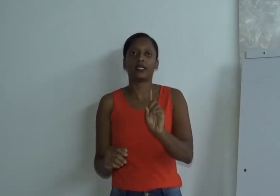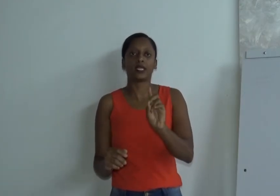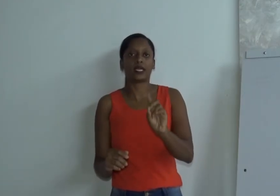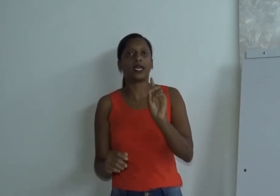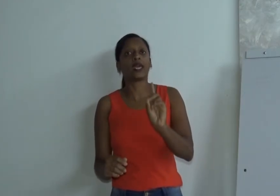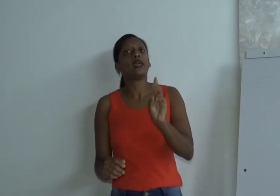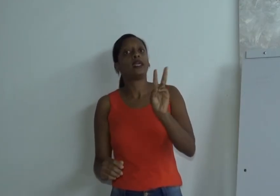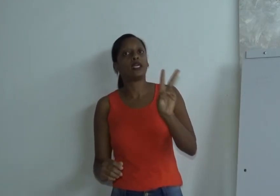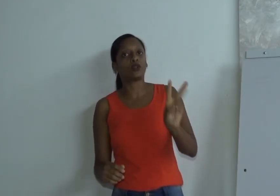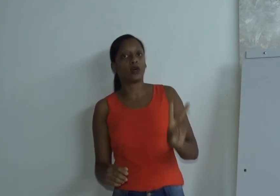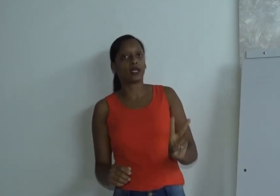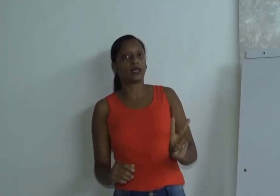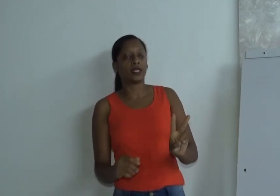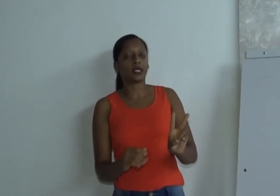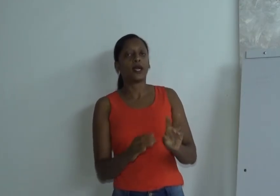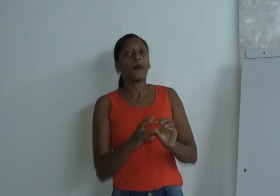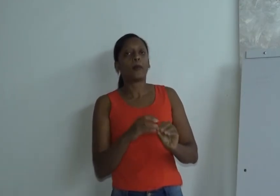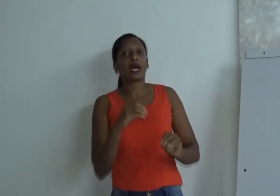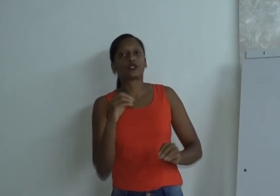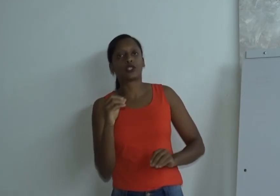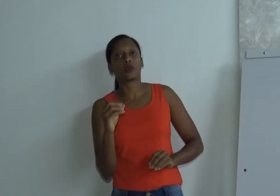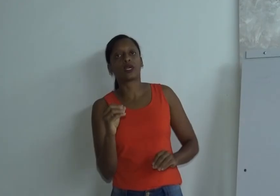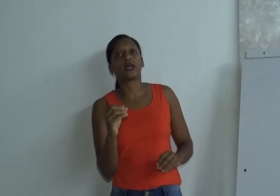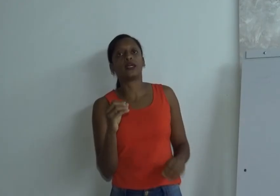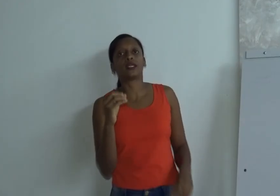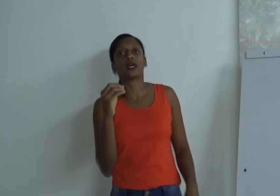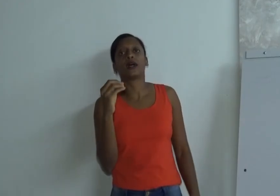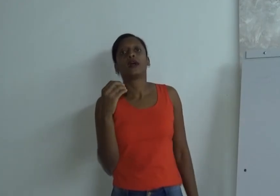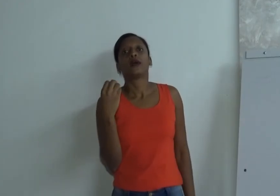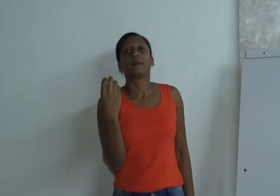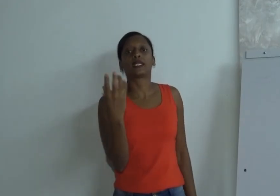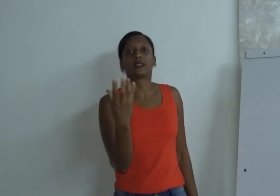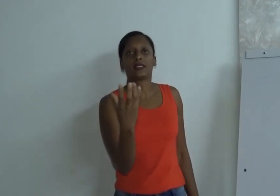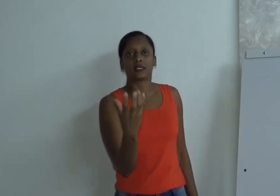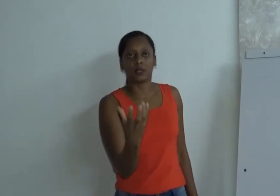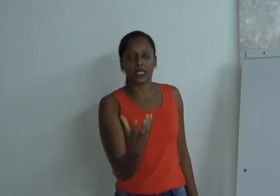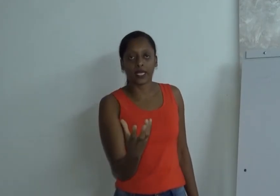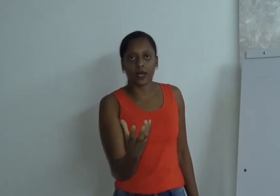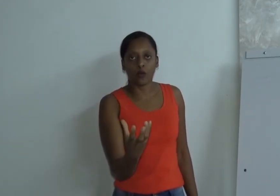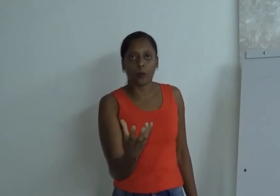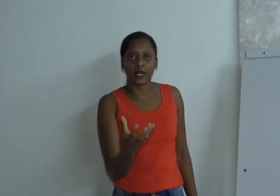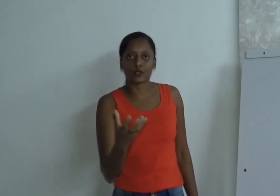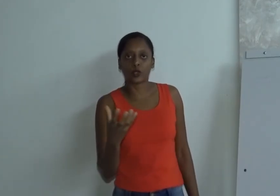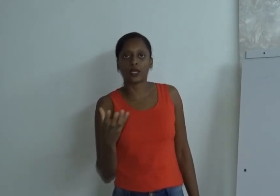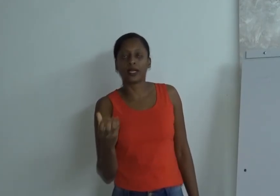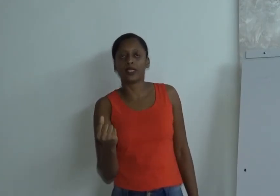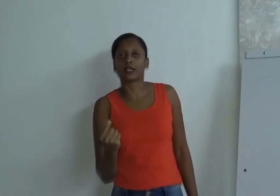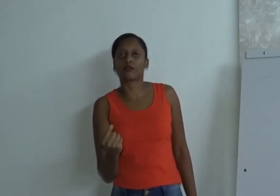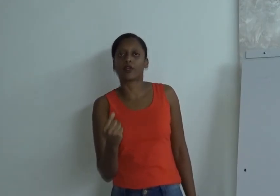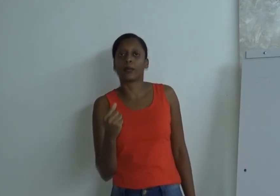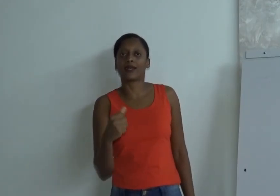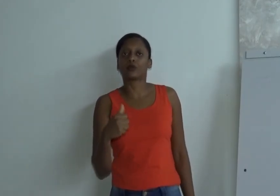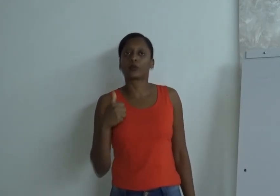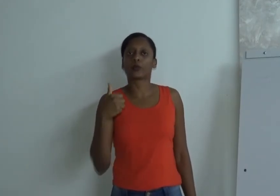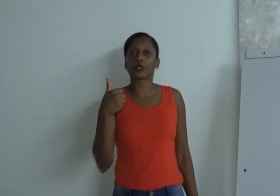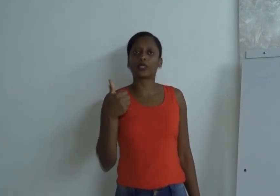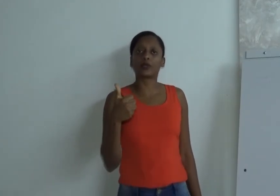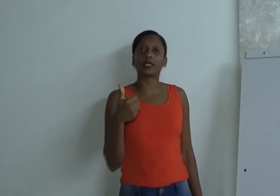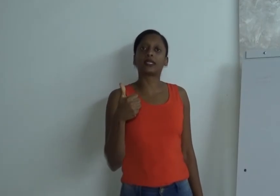orgânica e inorgânica. Parte inorgânica, matriz mineral. Parte orgânica, formada por